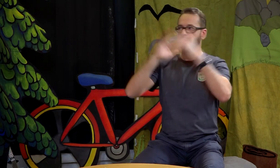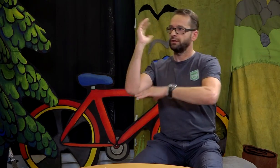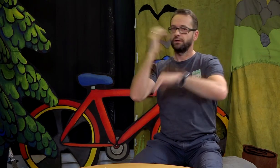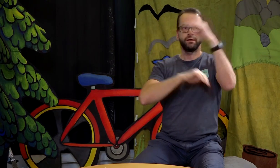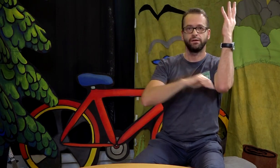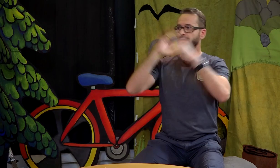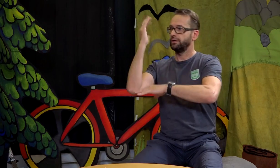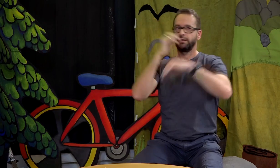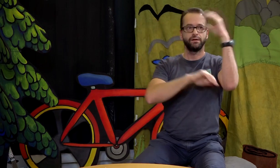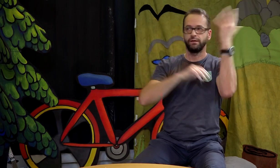nopeampi.